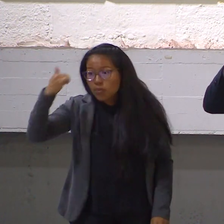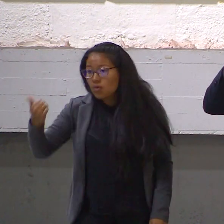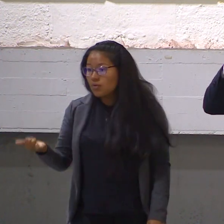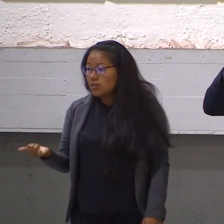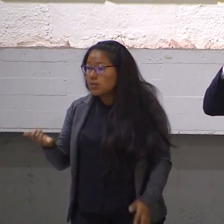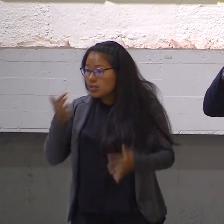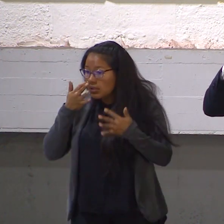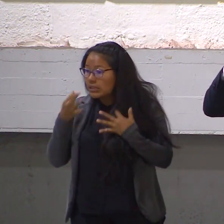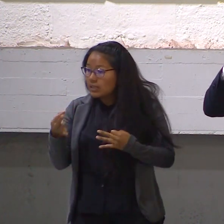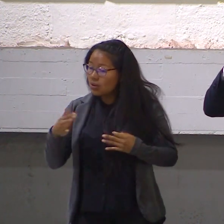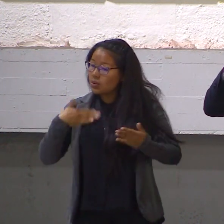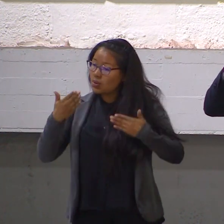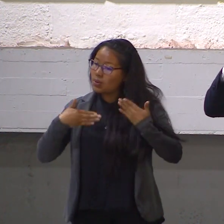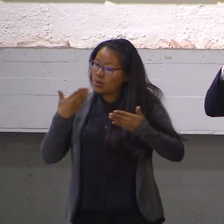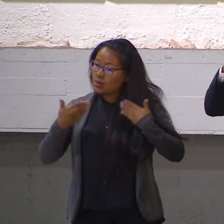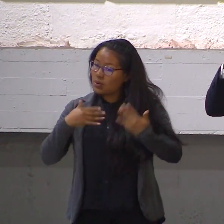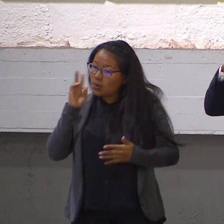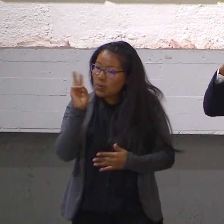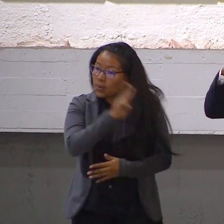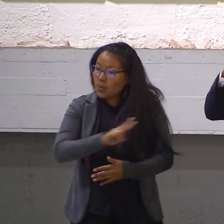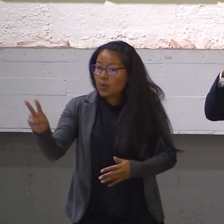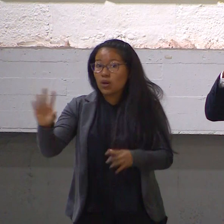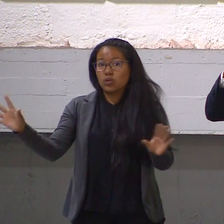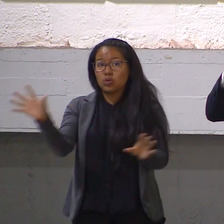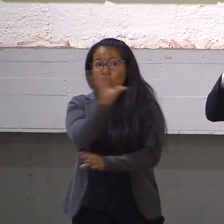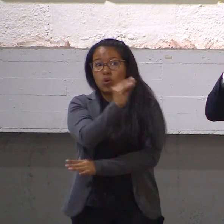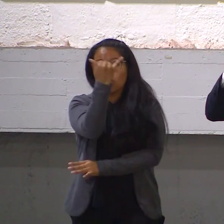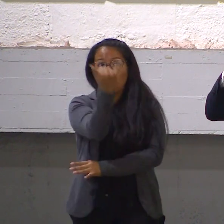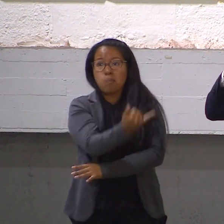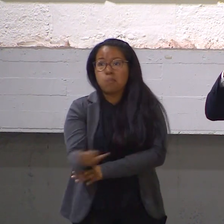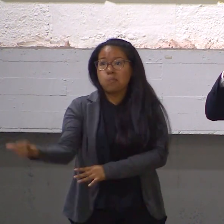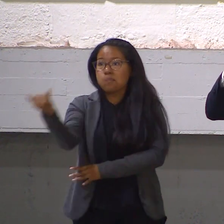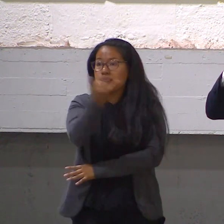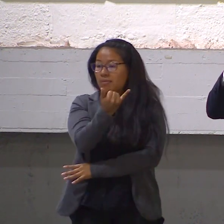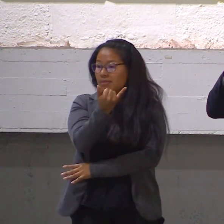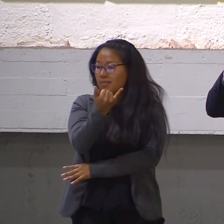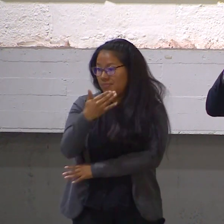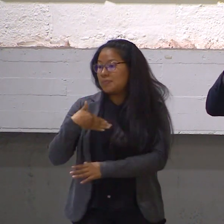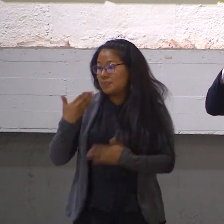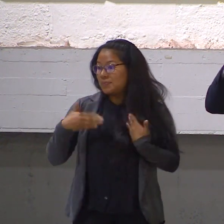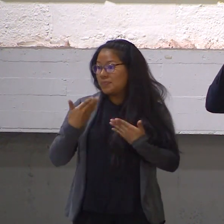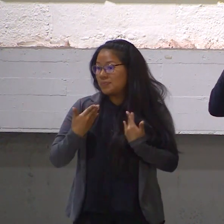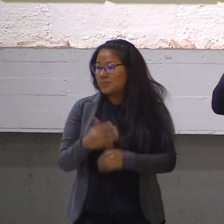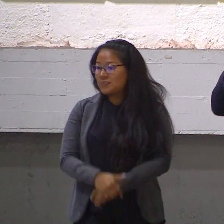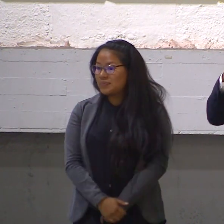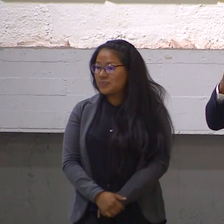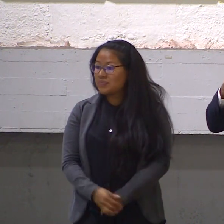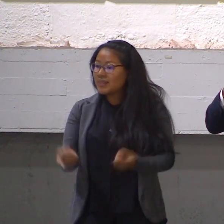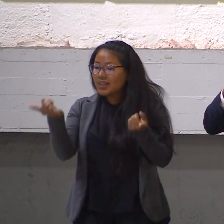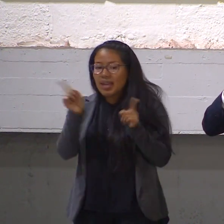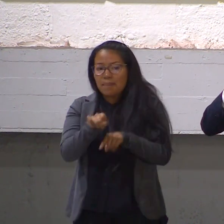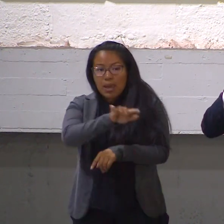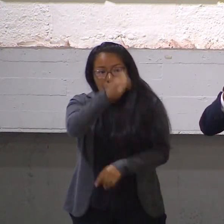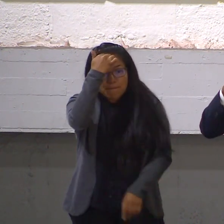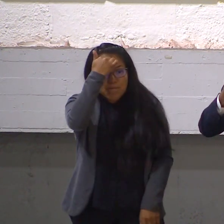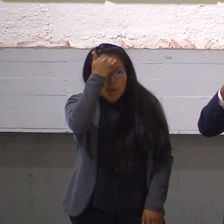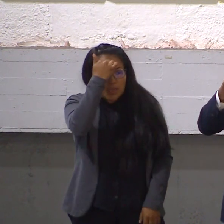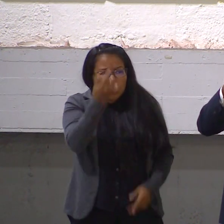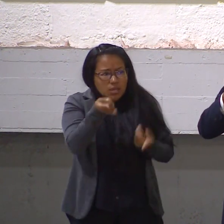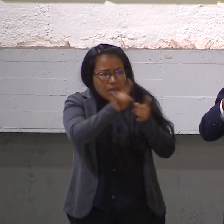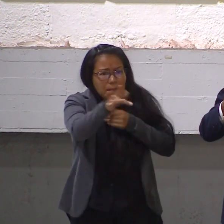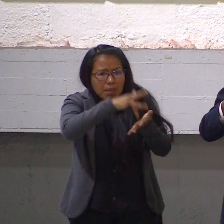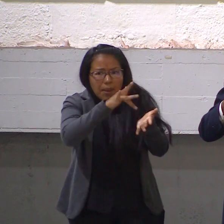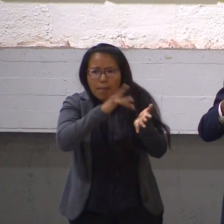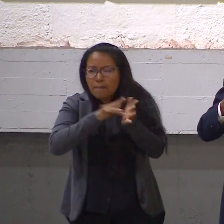es de verdad emocionante verlos a todos aquí y darnos a todos los profesores que se vinieron